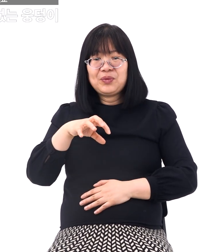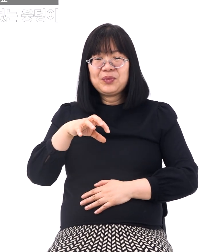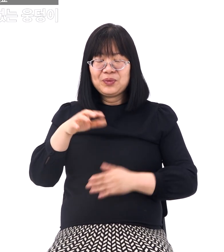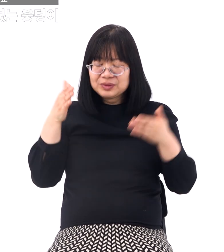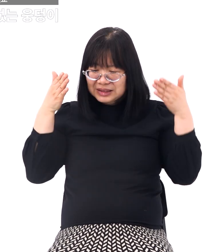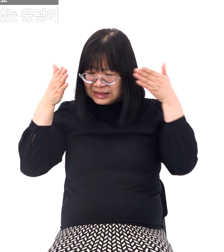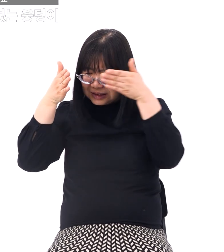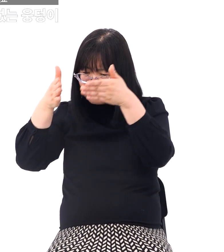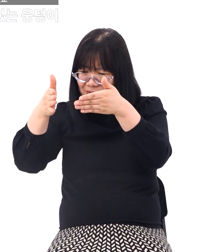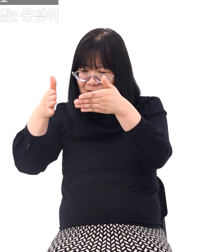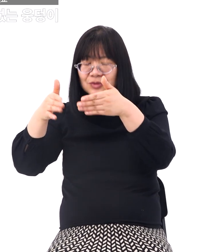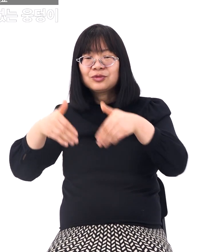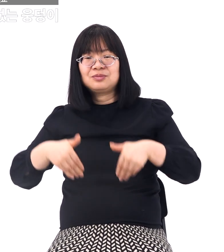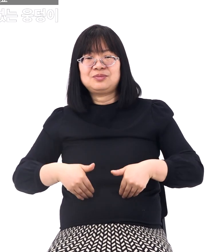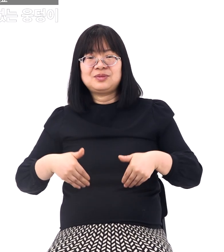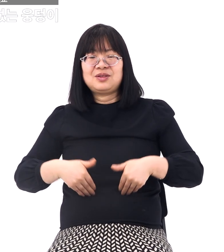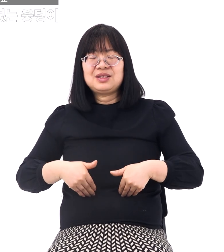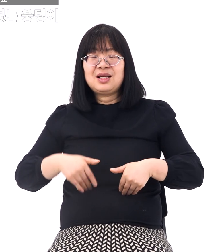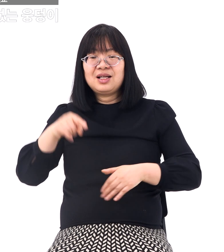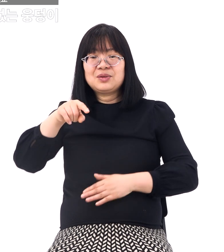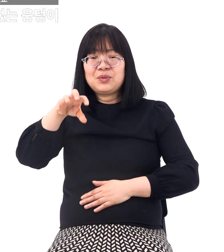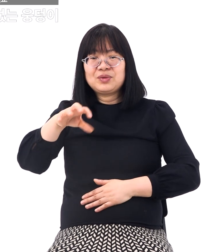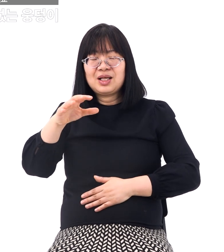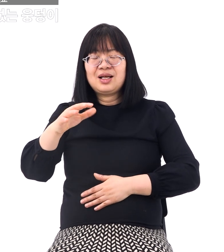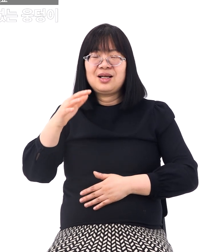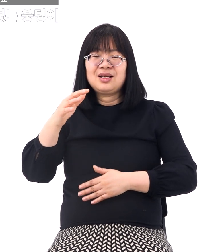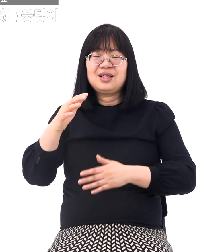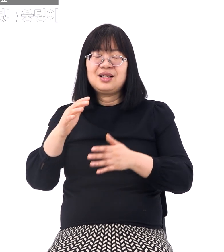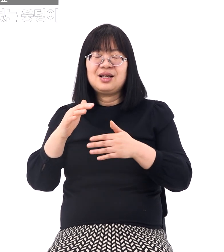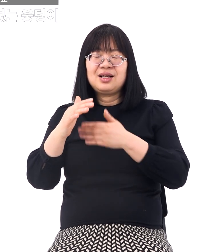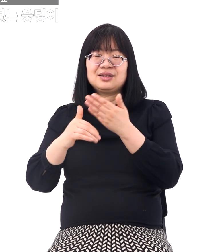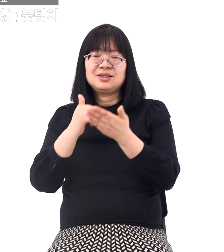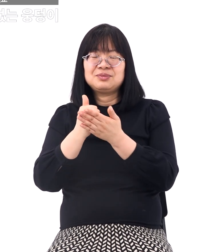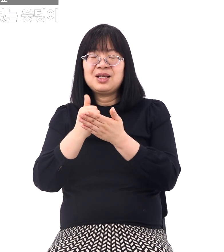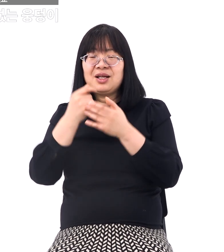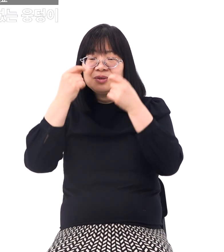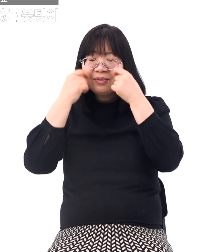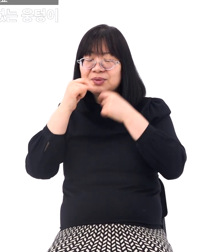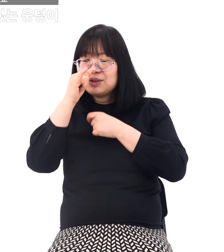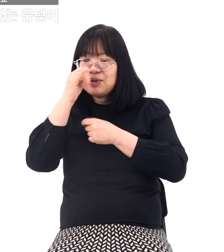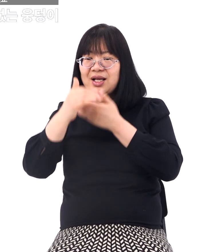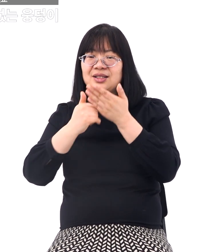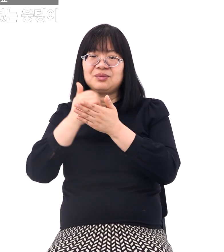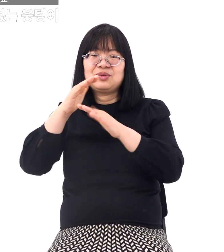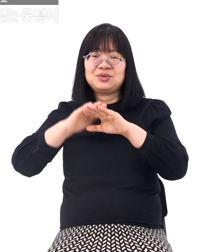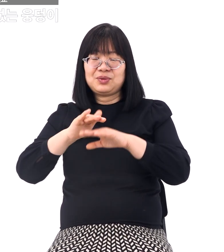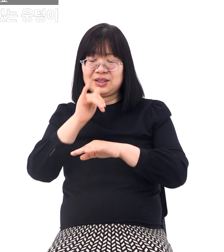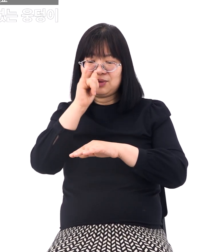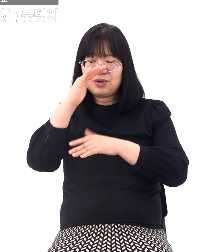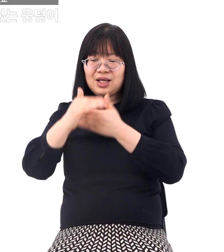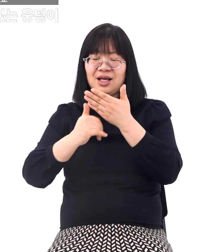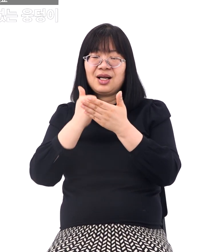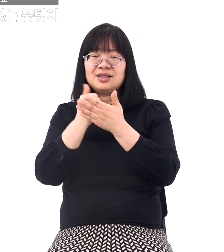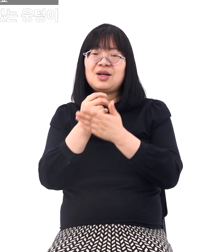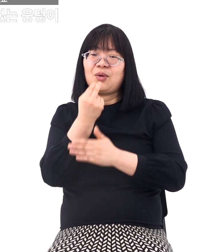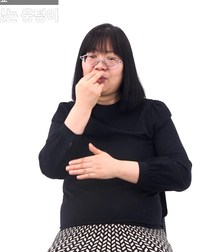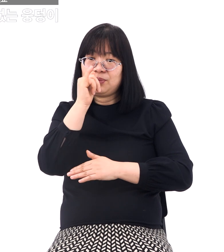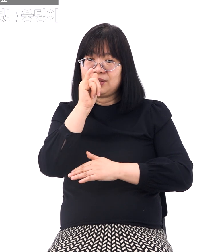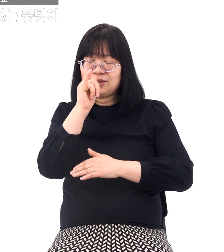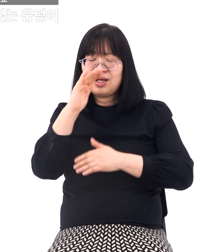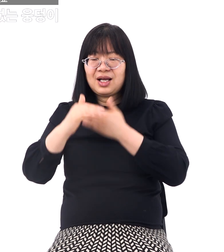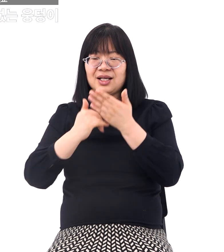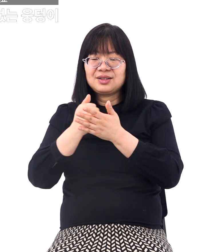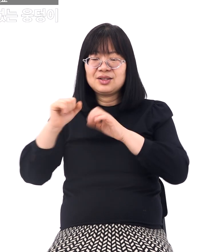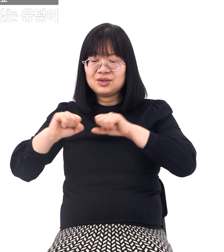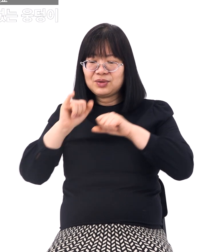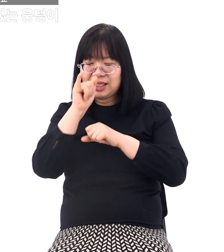떼서는 안 됩니다. 거기에 주님의 눈물이 있고 주님의 손이 있고 주님의 호흡이 있고